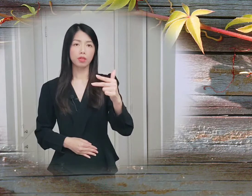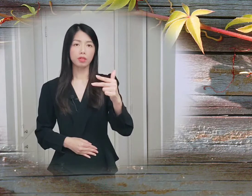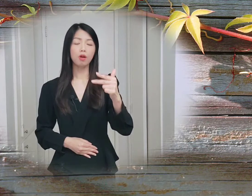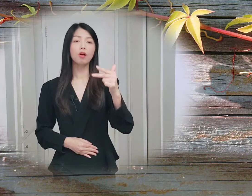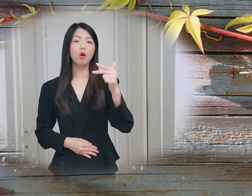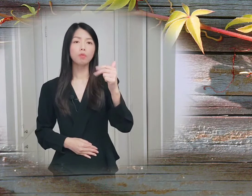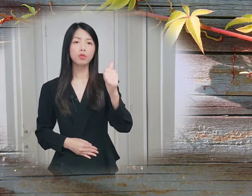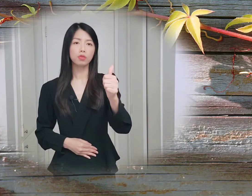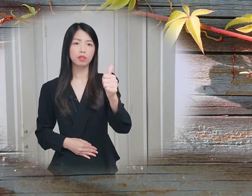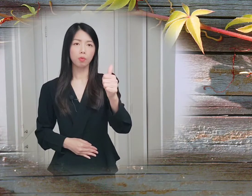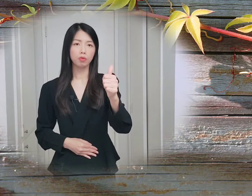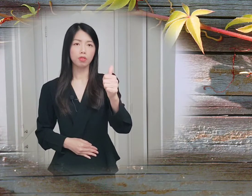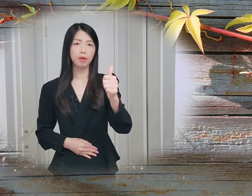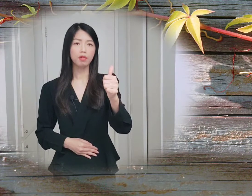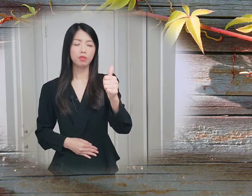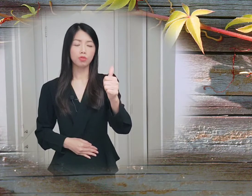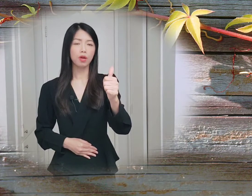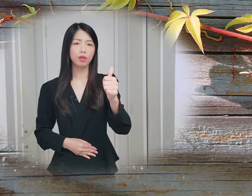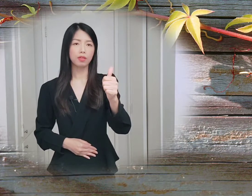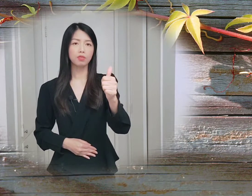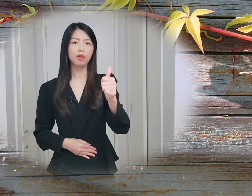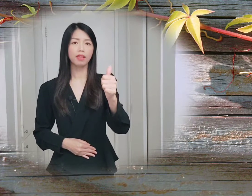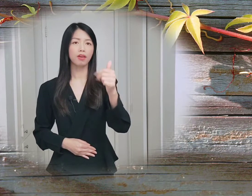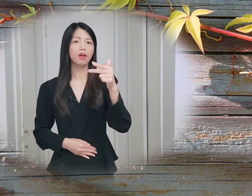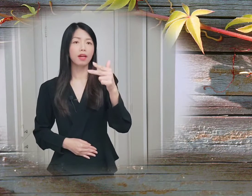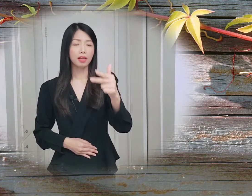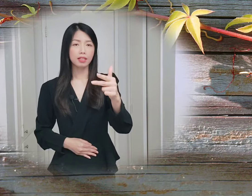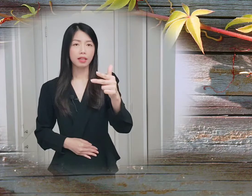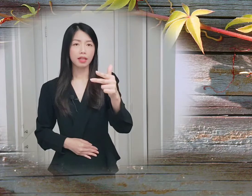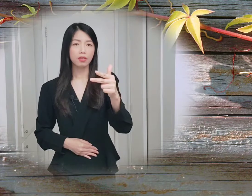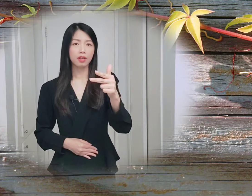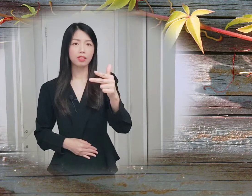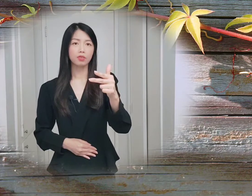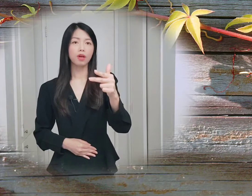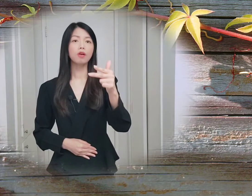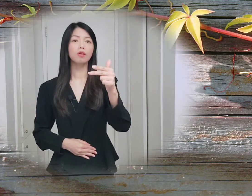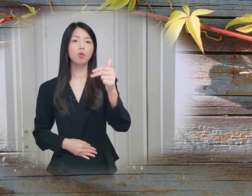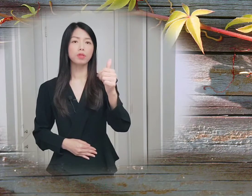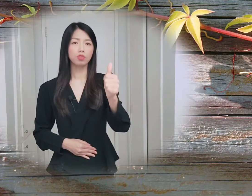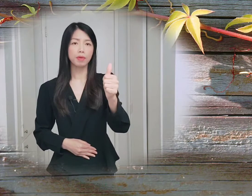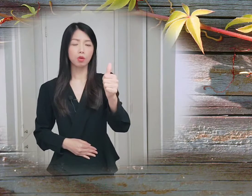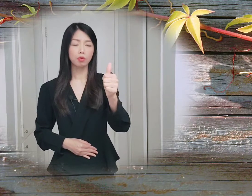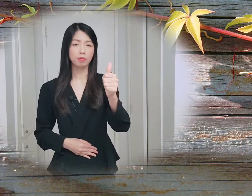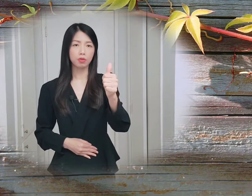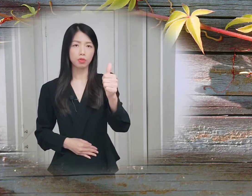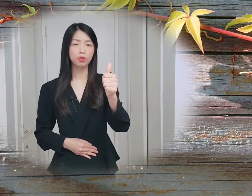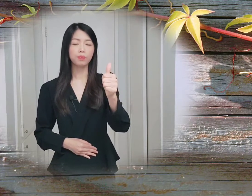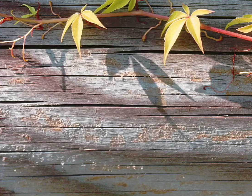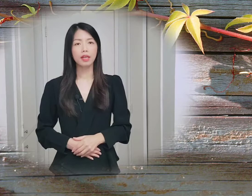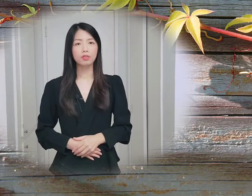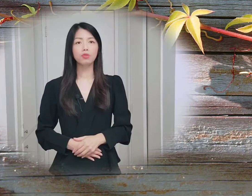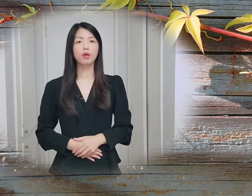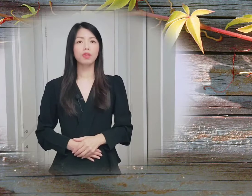옆으로 하셔서 검지, 중지를 접어주시면 주라고 한 뜻의 수어가 돼요. 이 상태에서 시작하시고요. 검지, 중지만 접어주시면